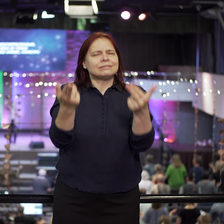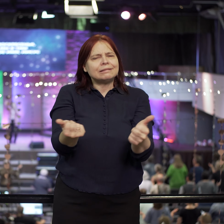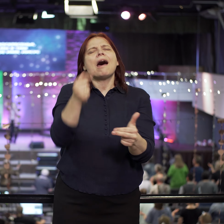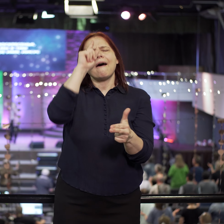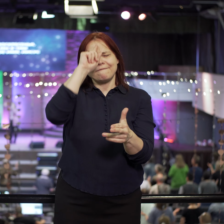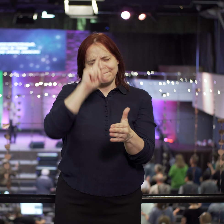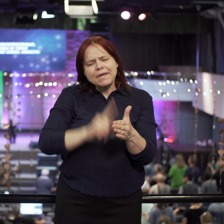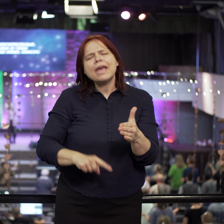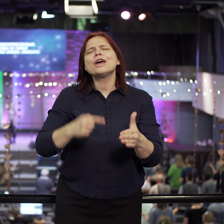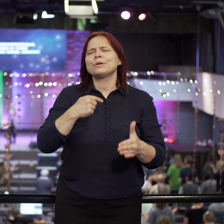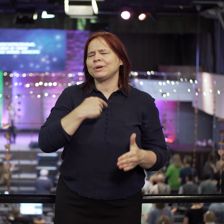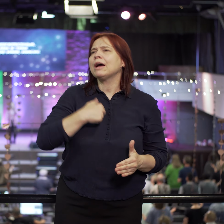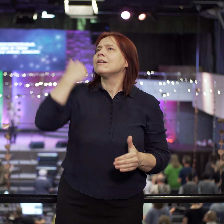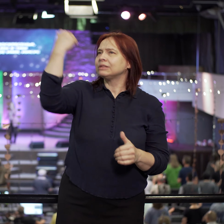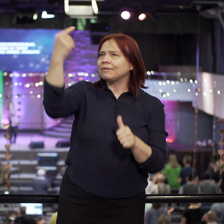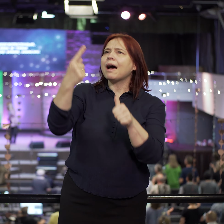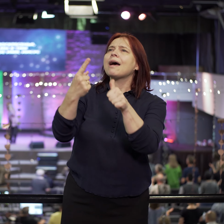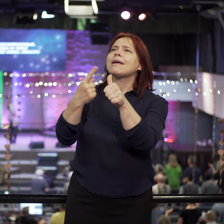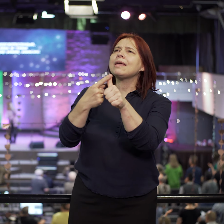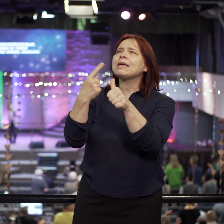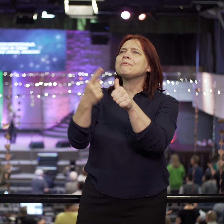в Твое имя,